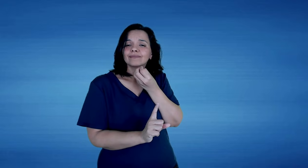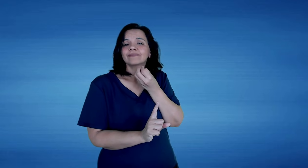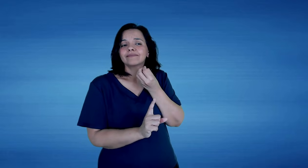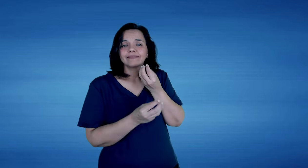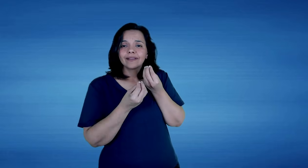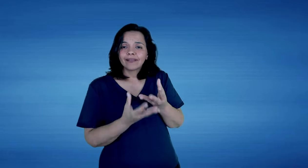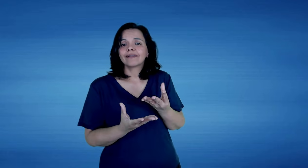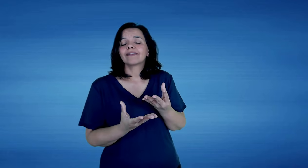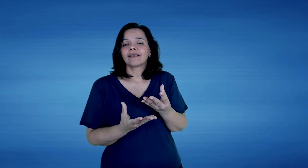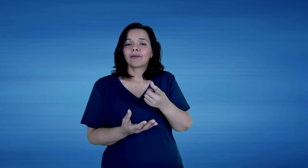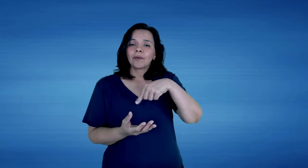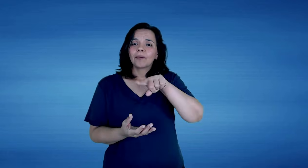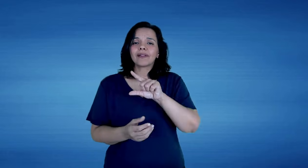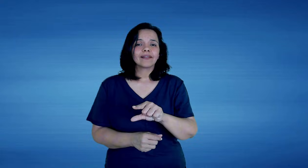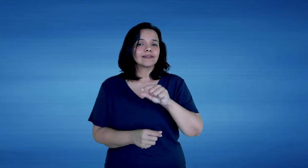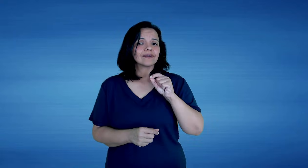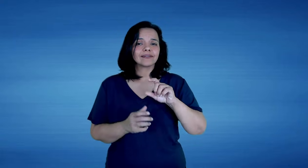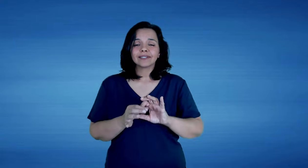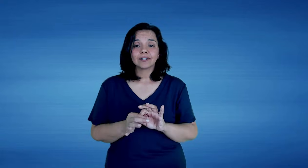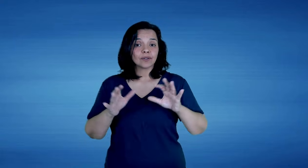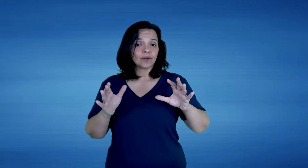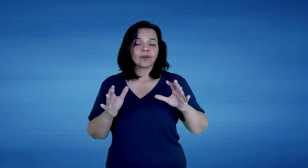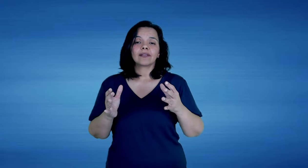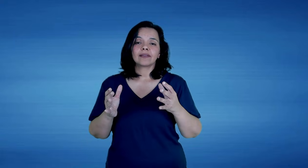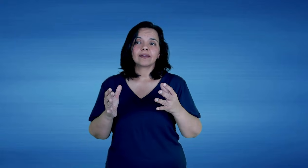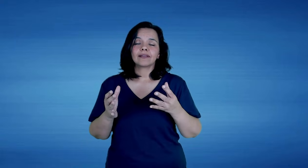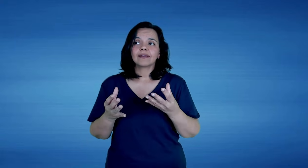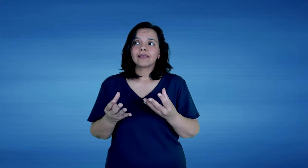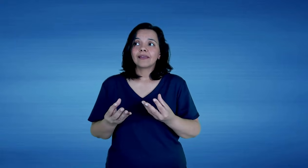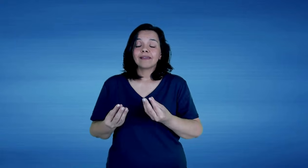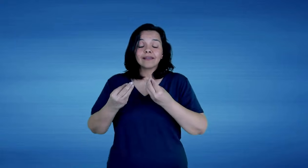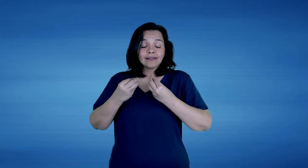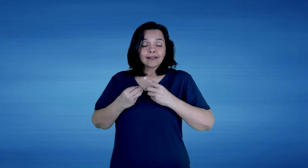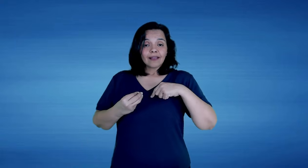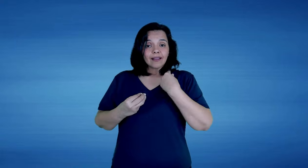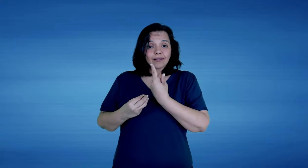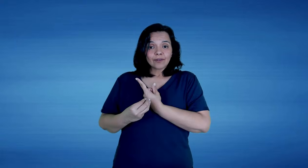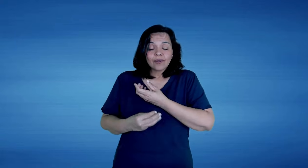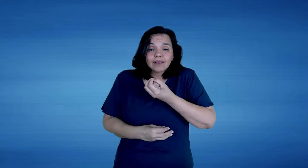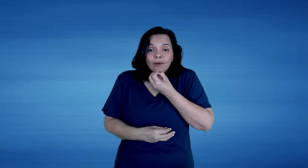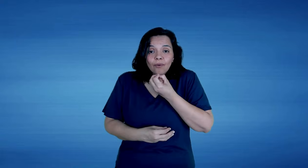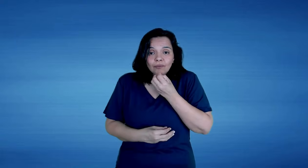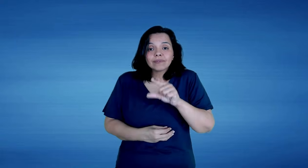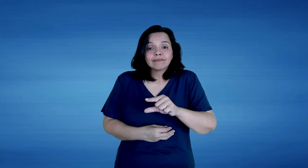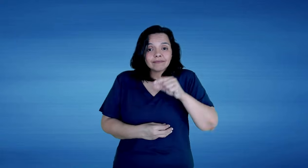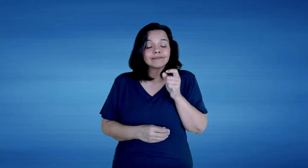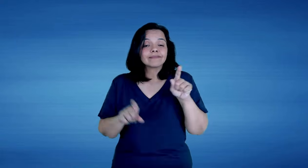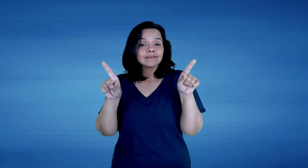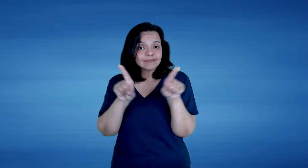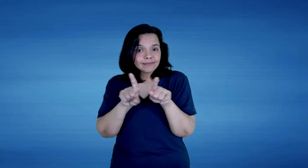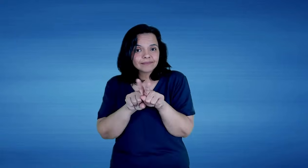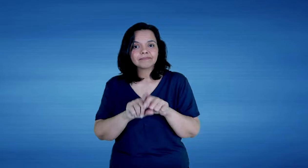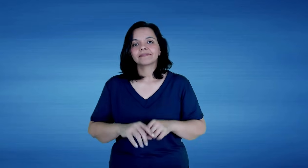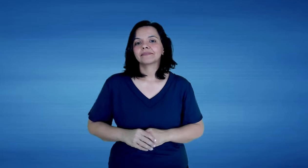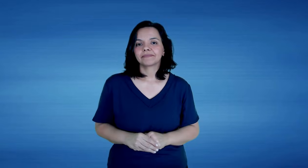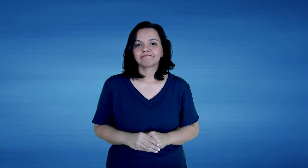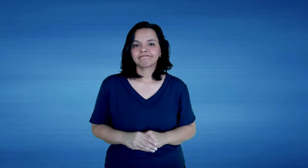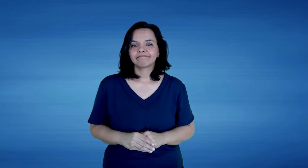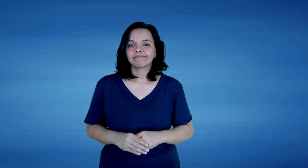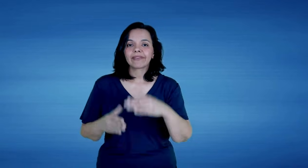outra perspectiva da vida deles, sobre esse livre-arbítrio, sobre essa oportunidade de fazer